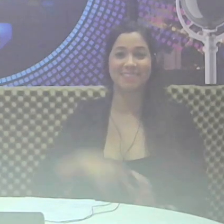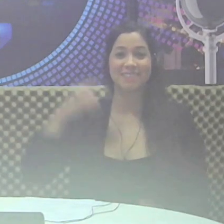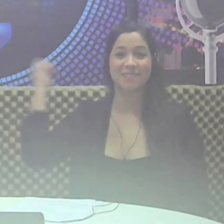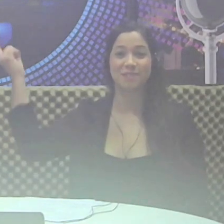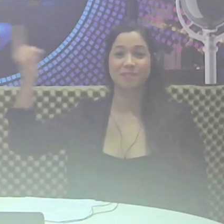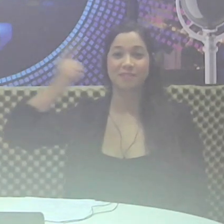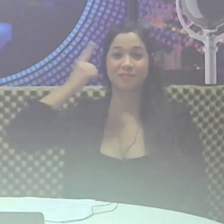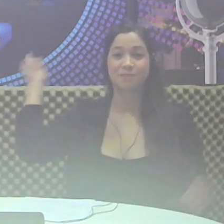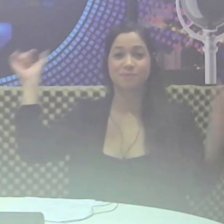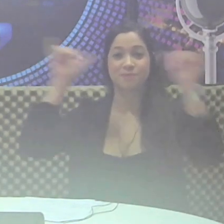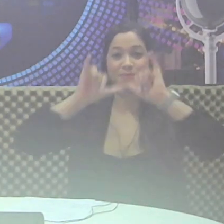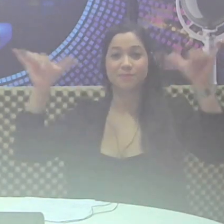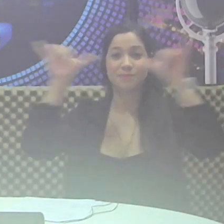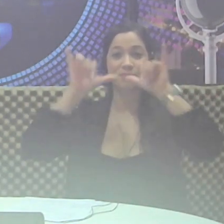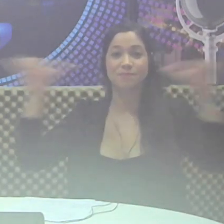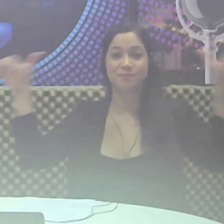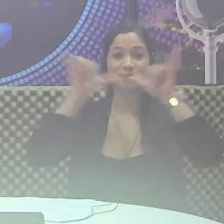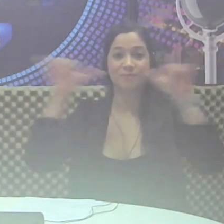Giro de